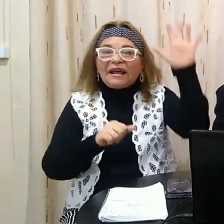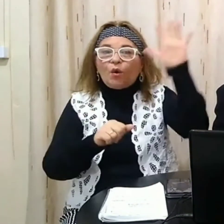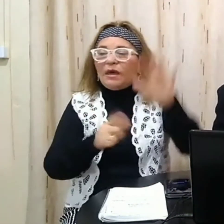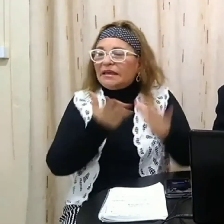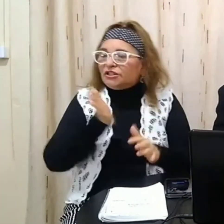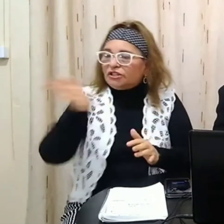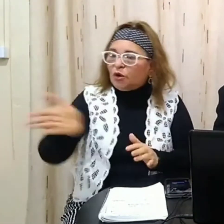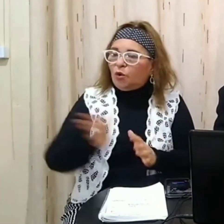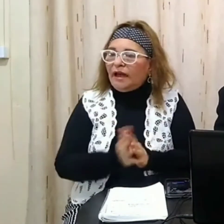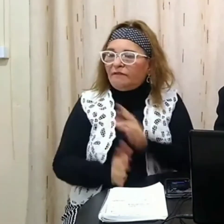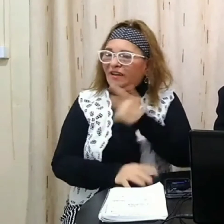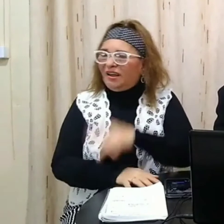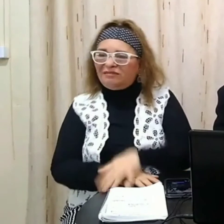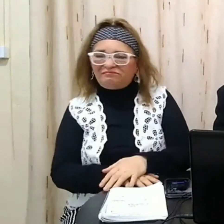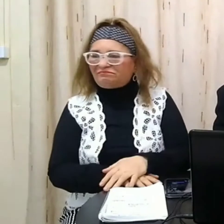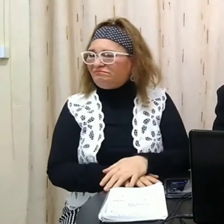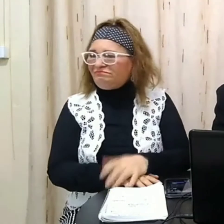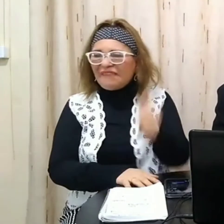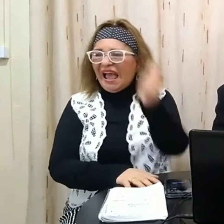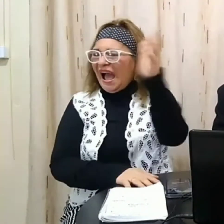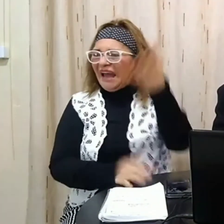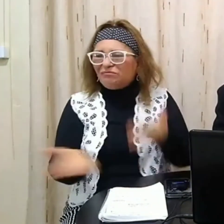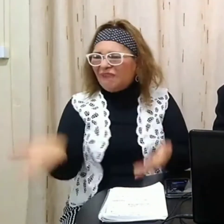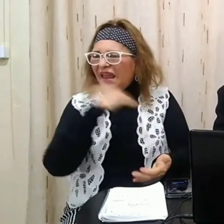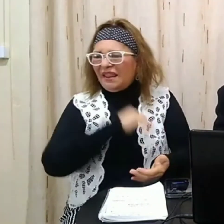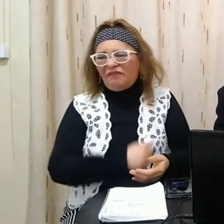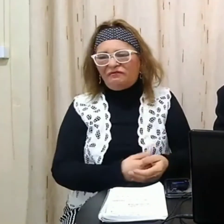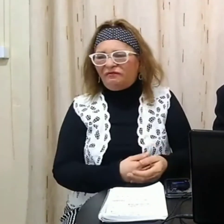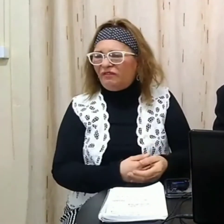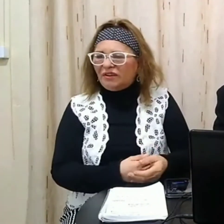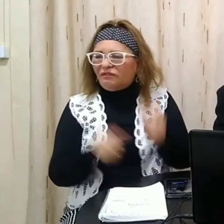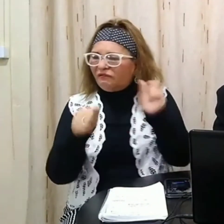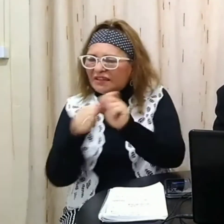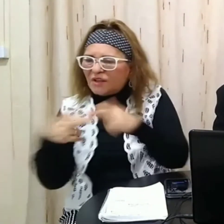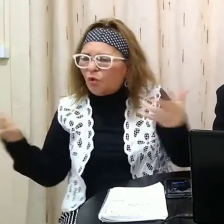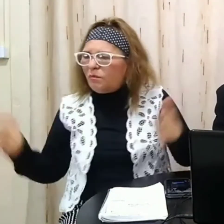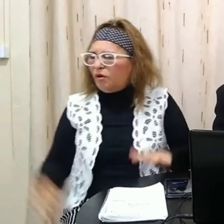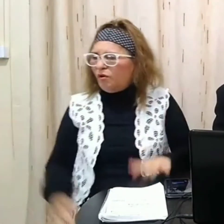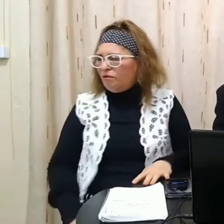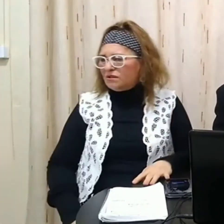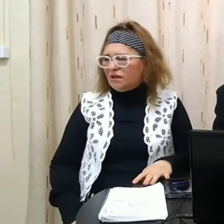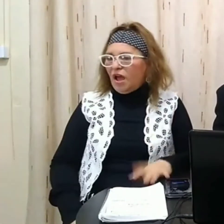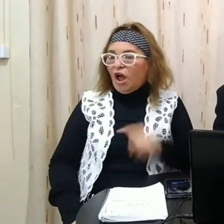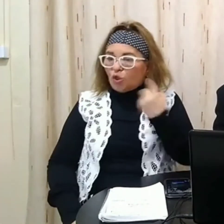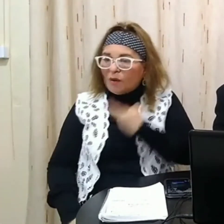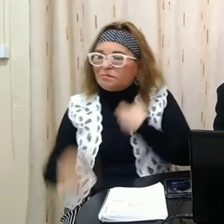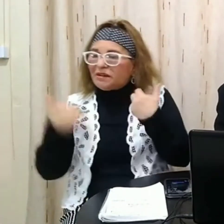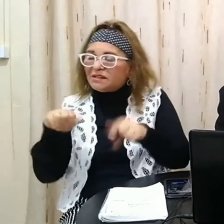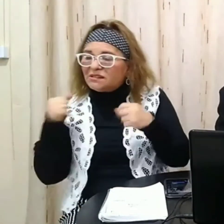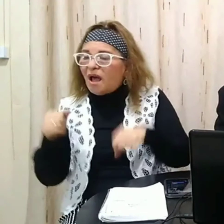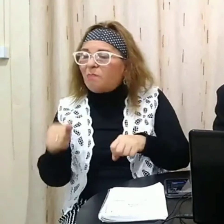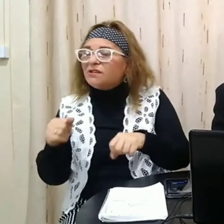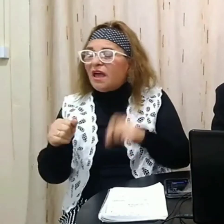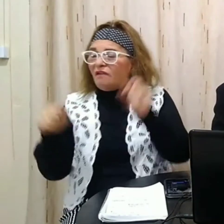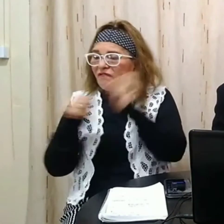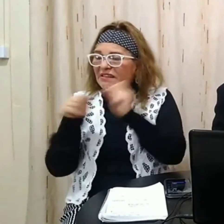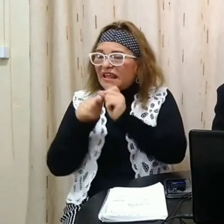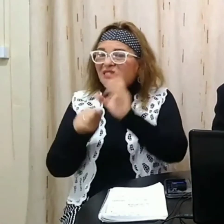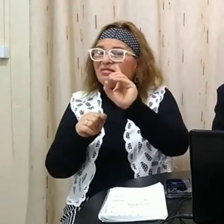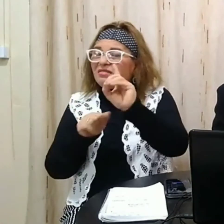e eles foram até Arão e disse: Arão, levanta-te, faz alguma coisa, faze-nos deuses que vão adiante de